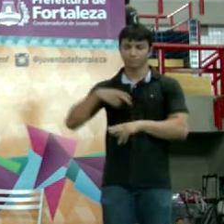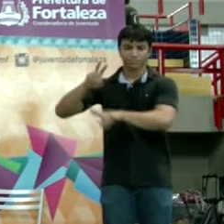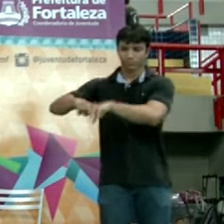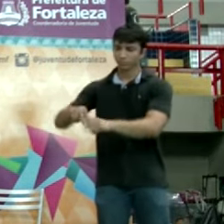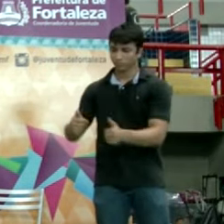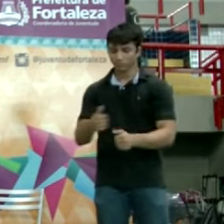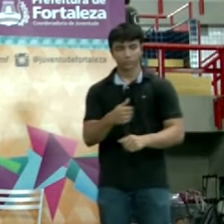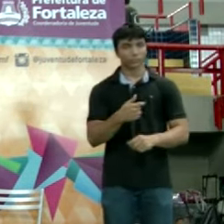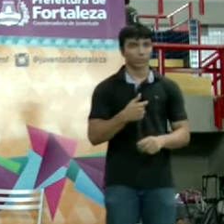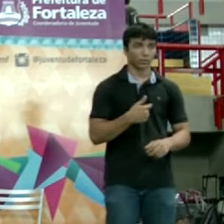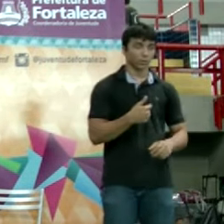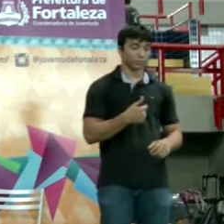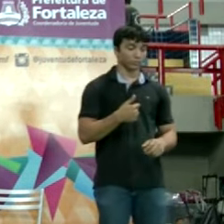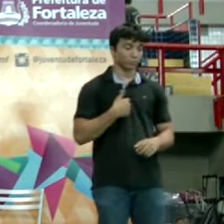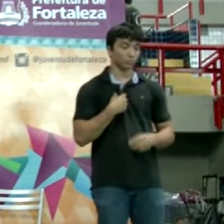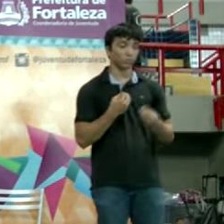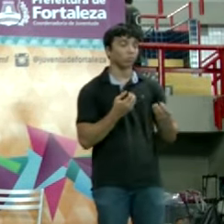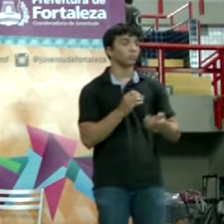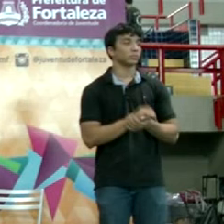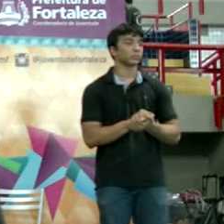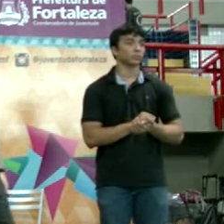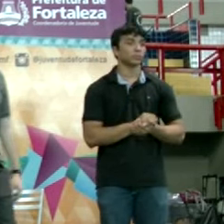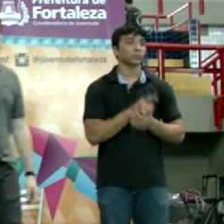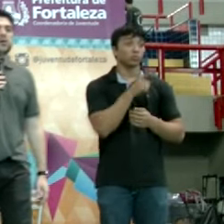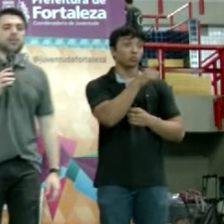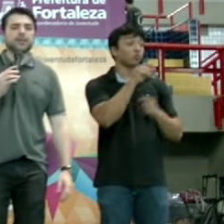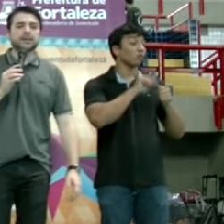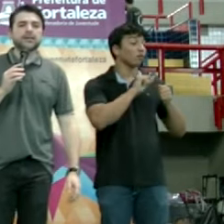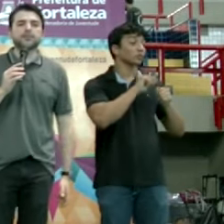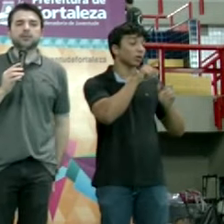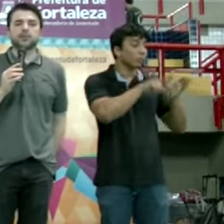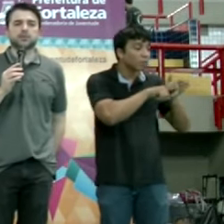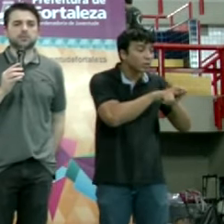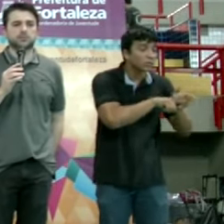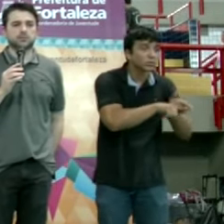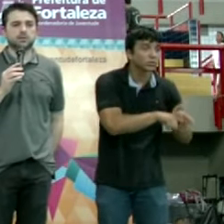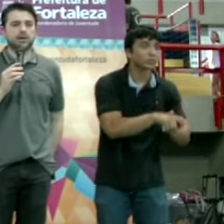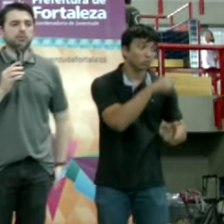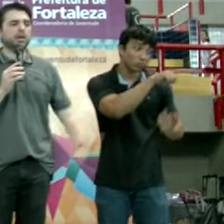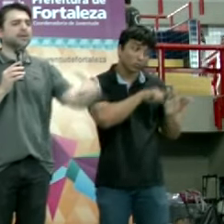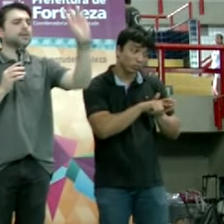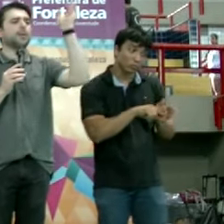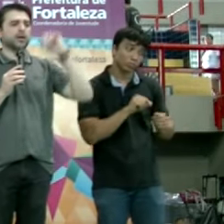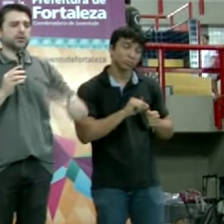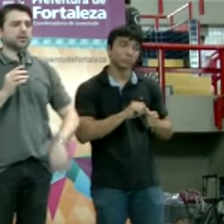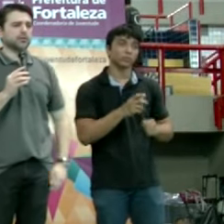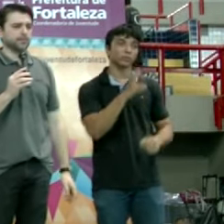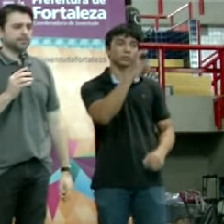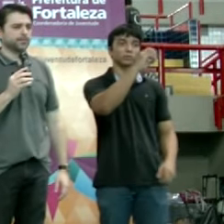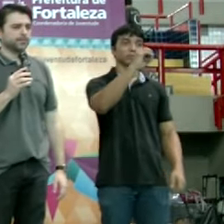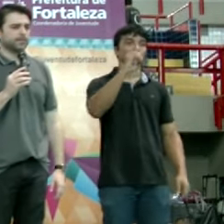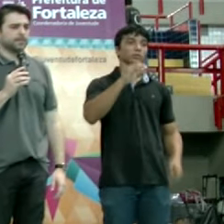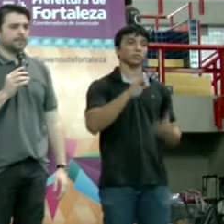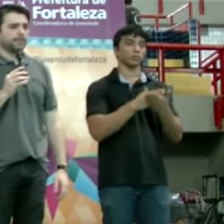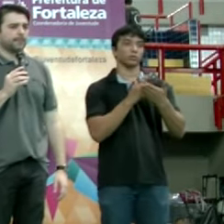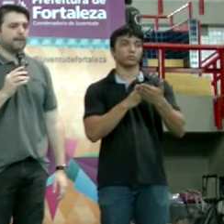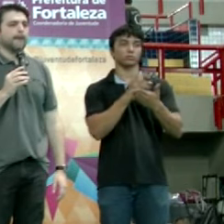Sente aí. Só tem uma maneira disso acontecer. Eu disse, como? Você vai fazer uma pesquisa para mim. Eram 500 páginas.